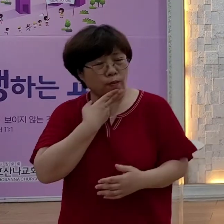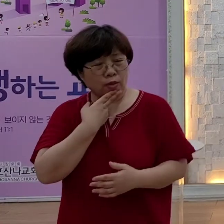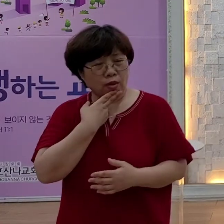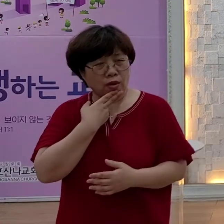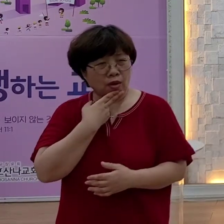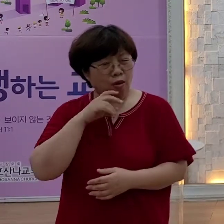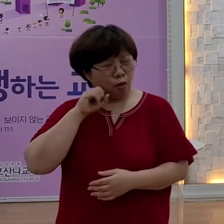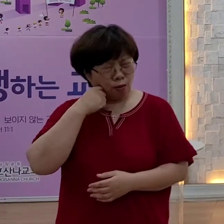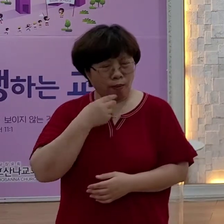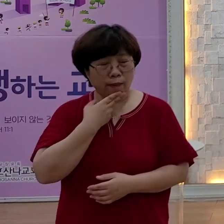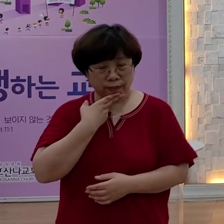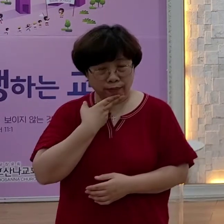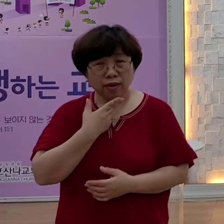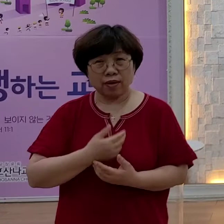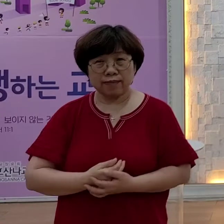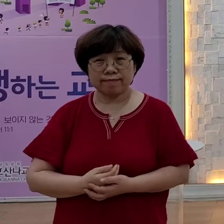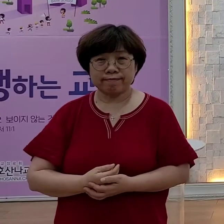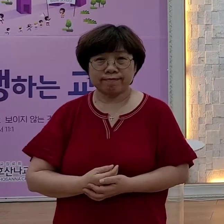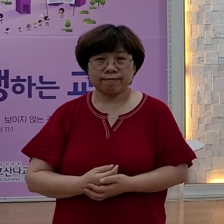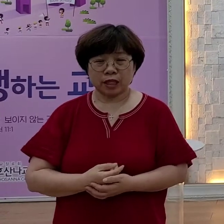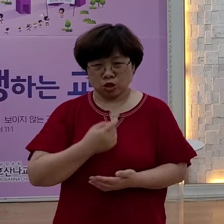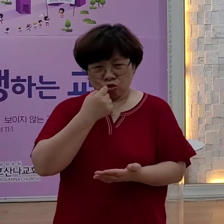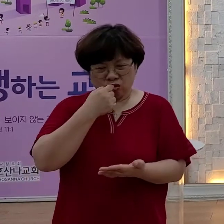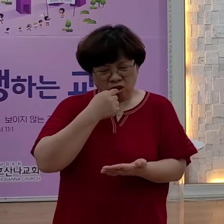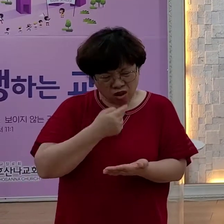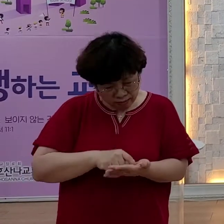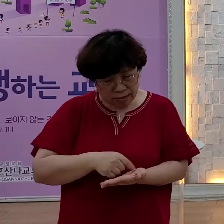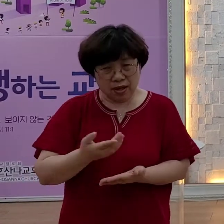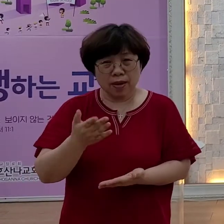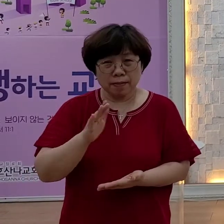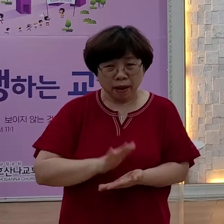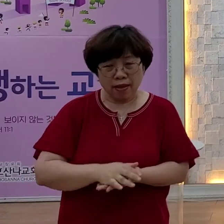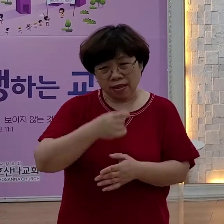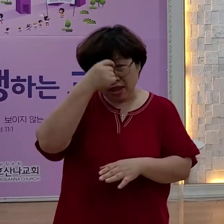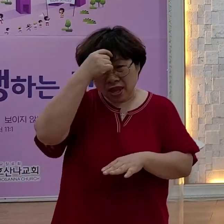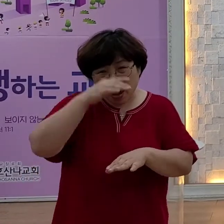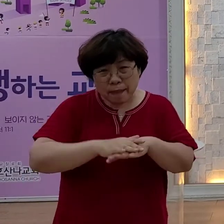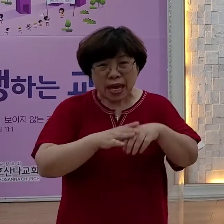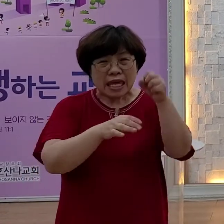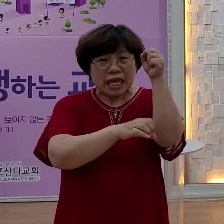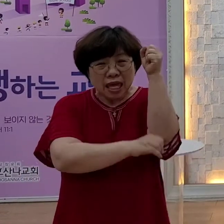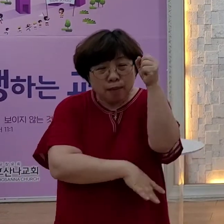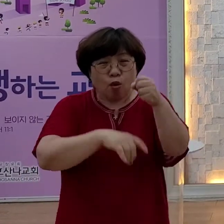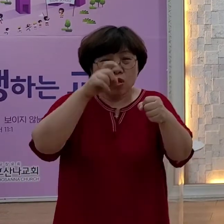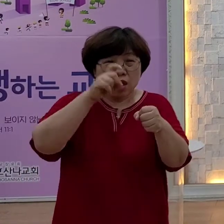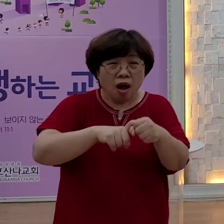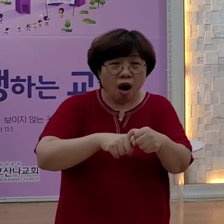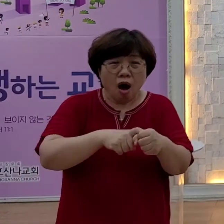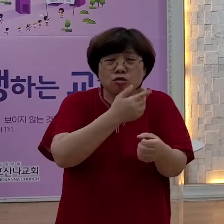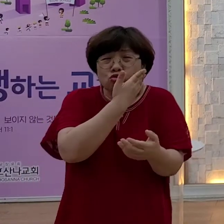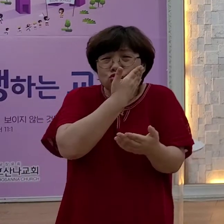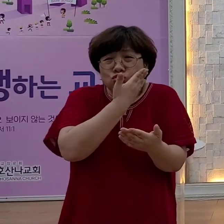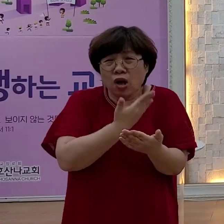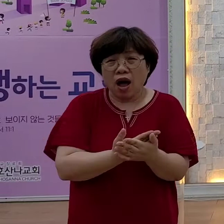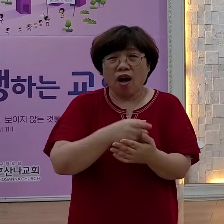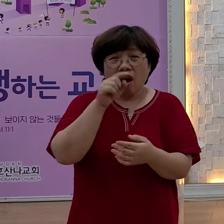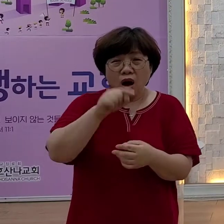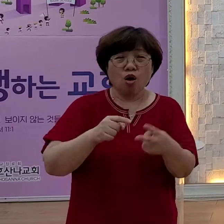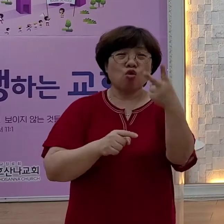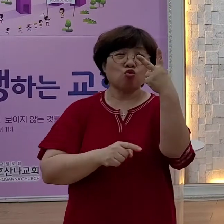않습니다. 그래서 오늘 참 쉽지만 아주 예배의 기본적인 가장 중요한 요소 두